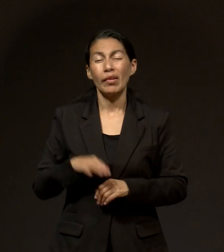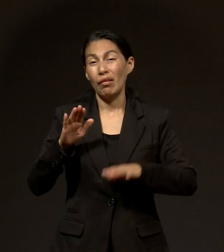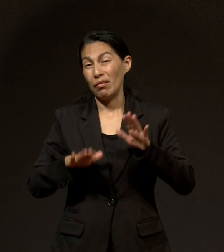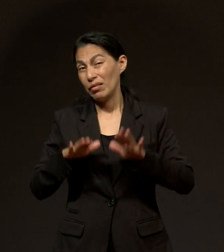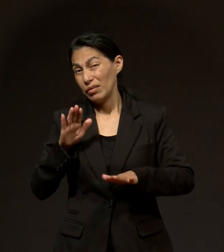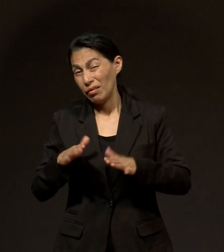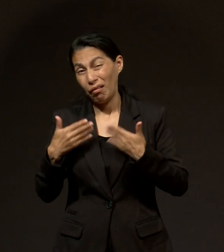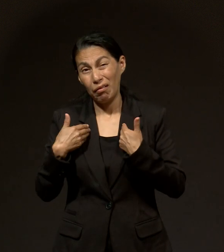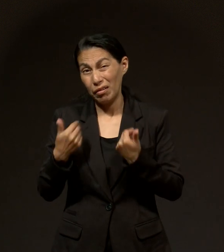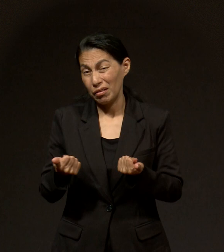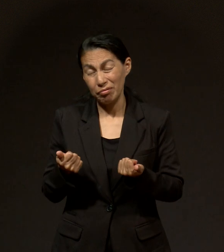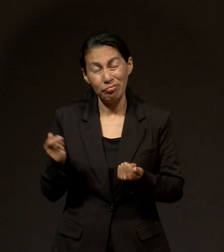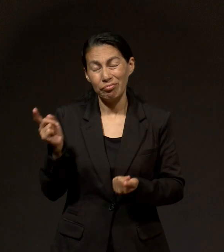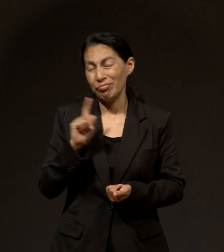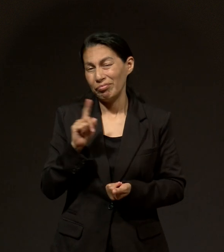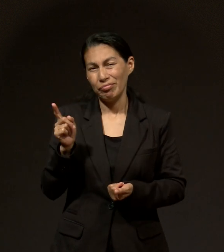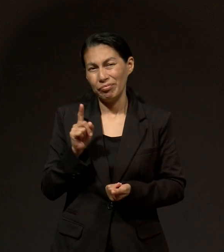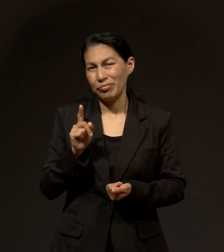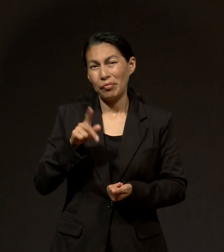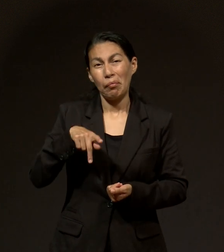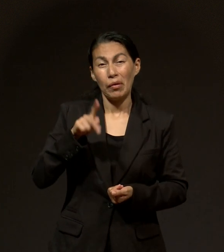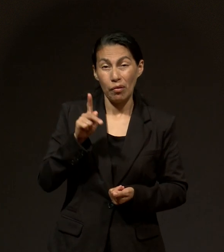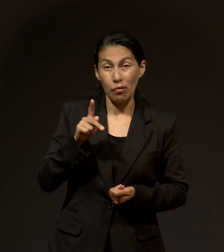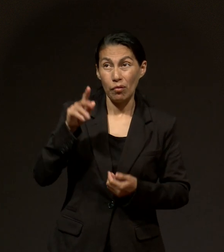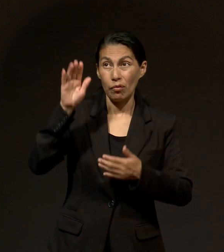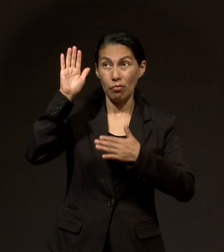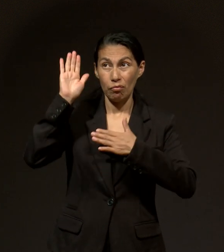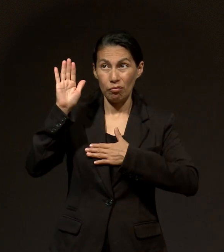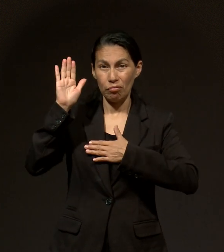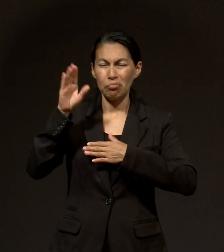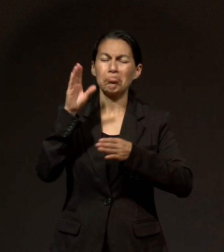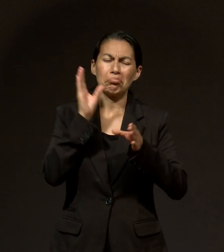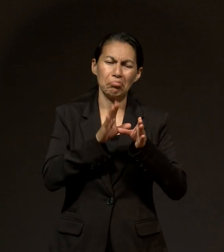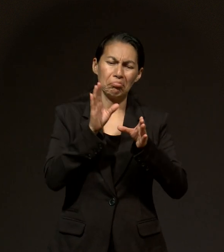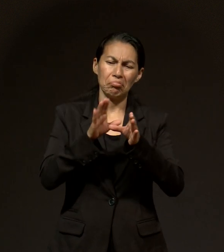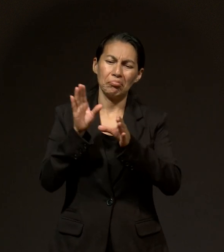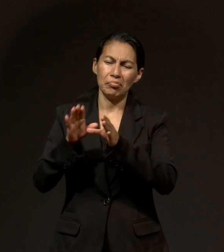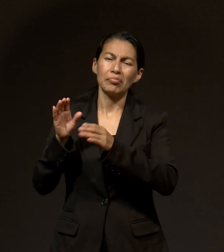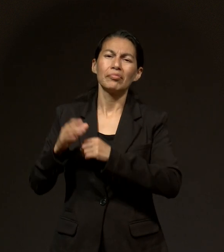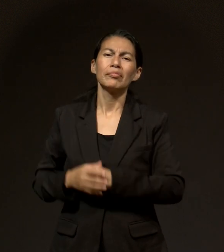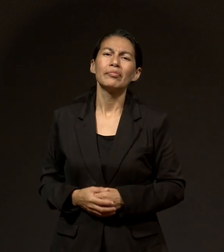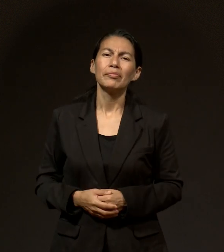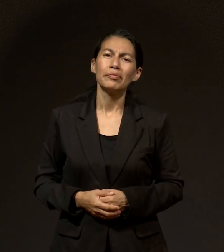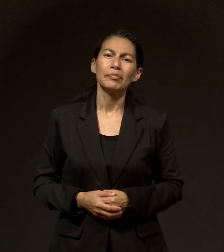A veces no lo entendemos Pero sus promesas Siempre se cumplen